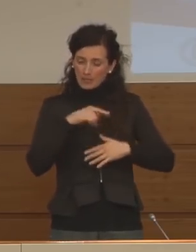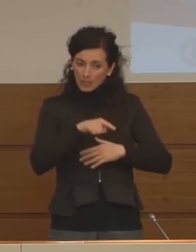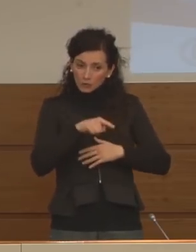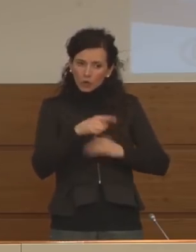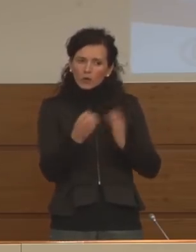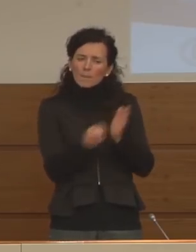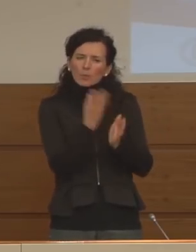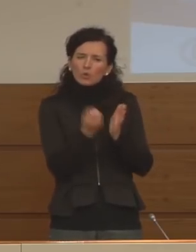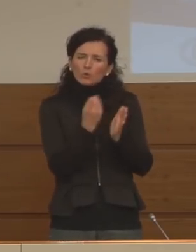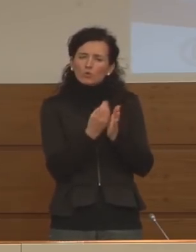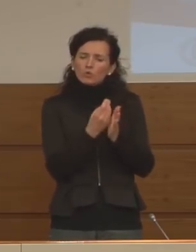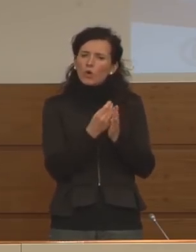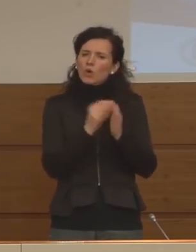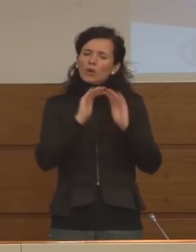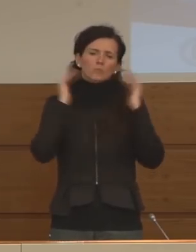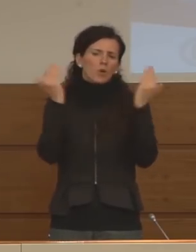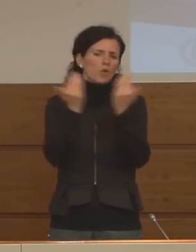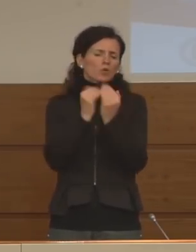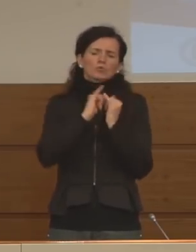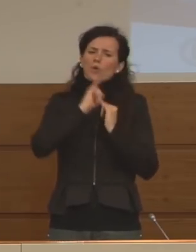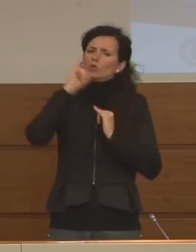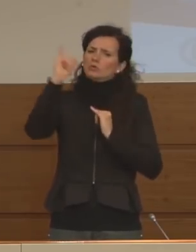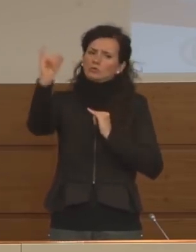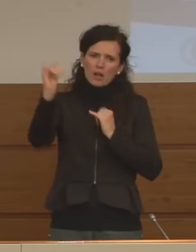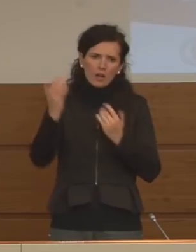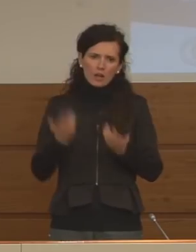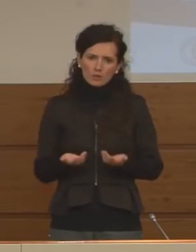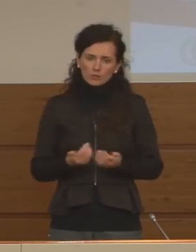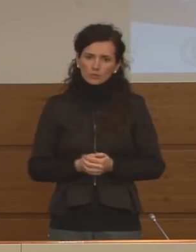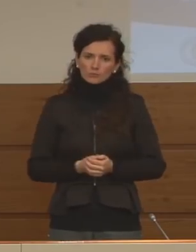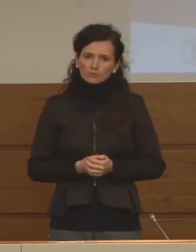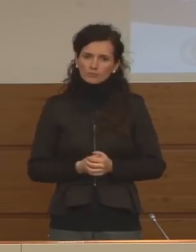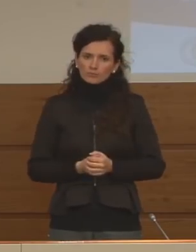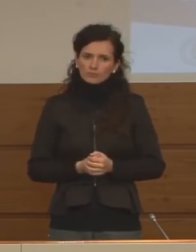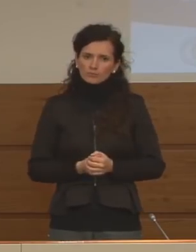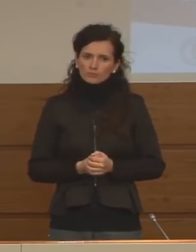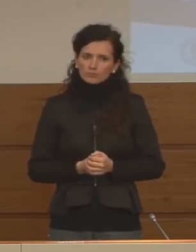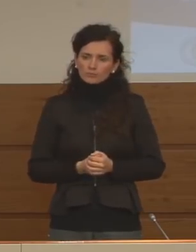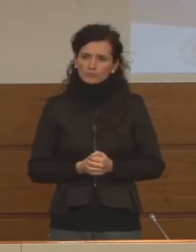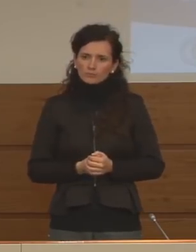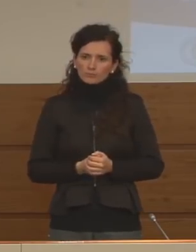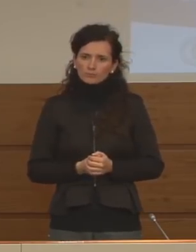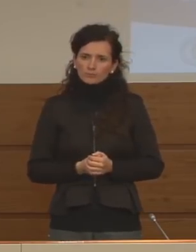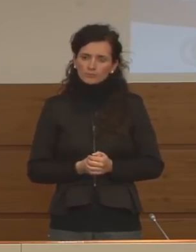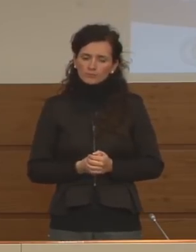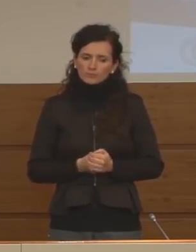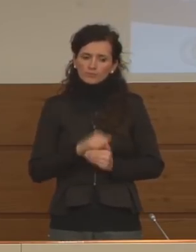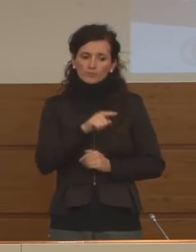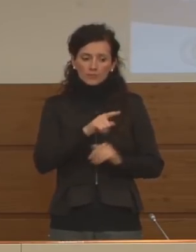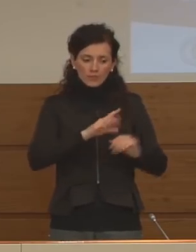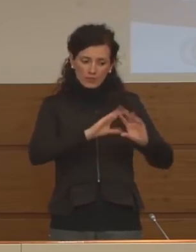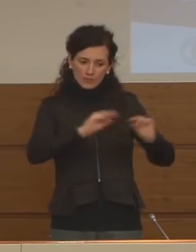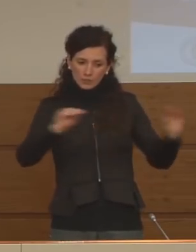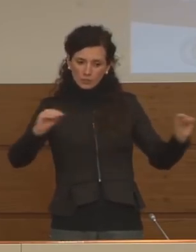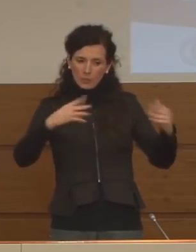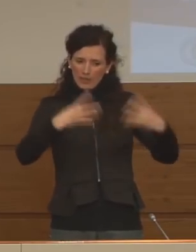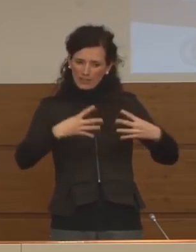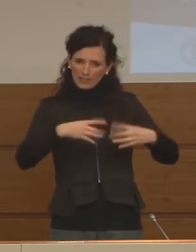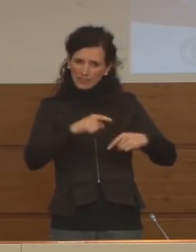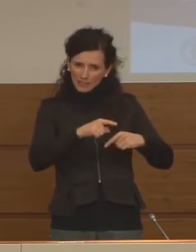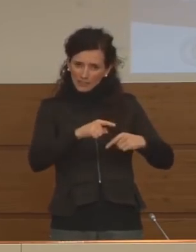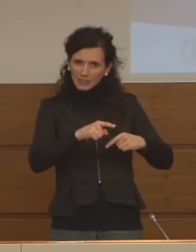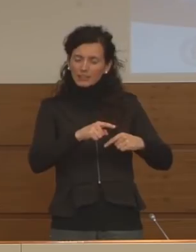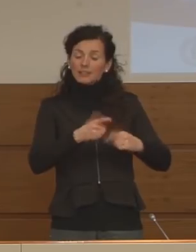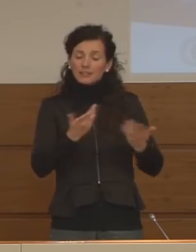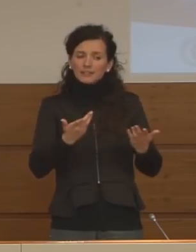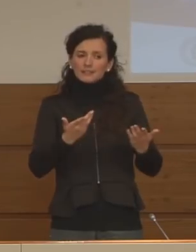luoghi lontani nel mondo questi queste forniture hanno un tempo